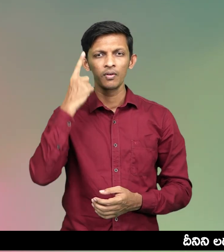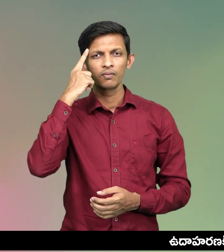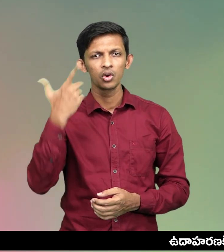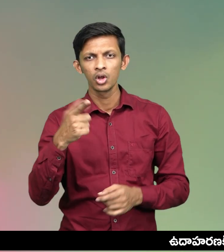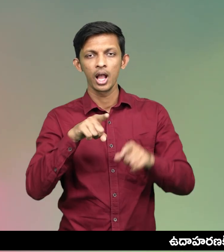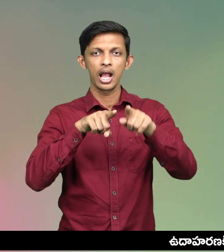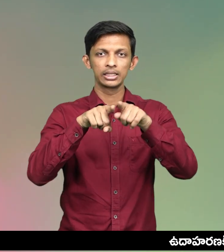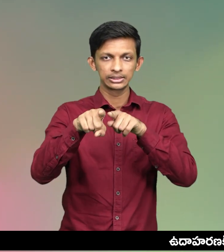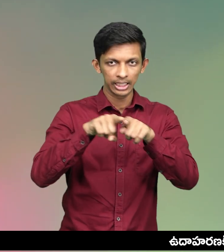ఉదాహరణకి